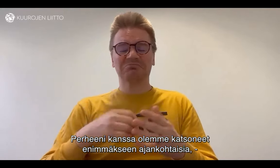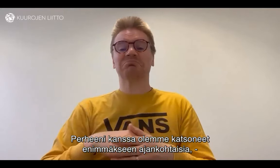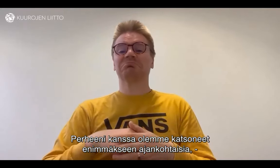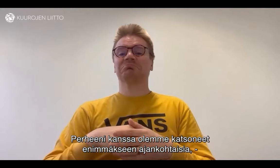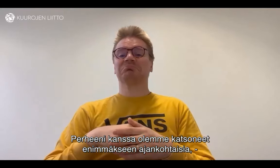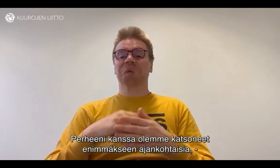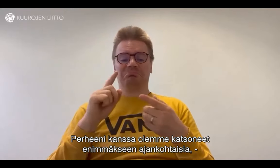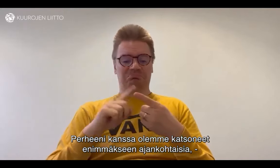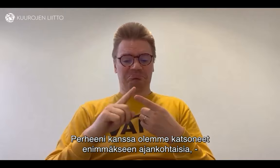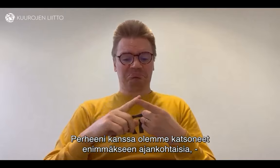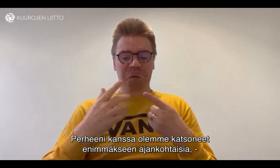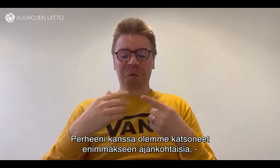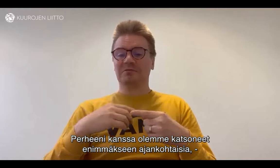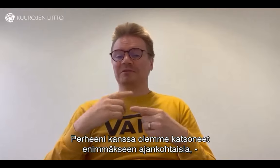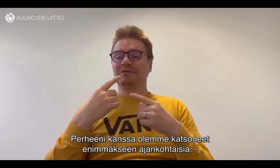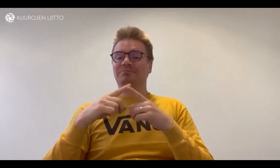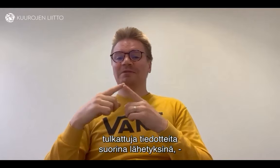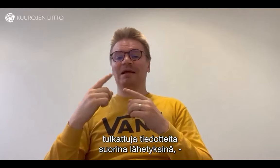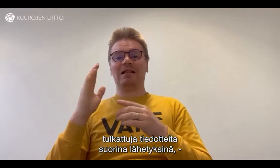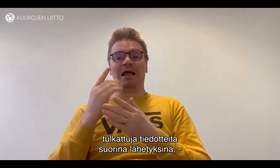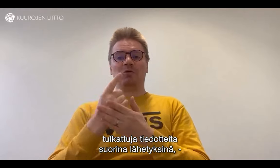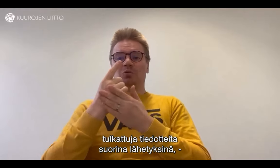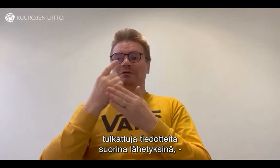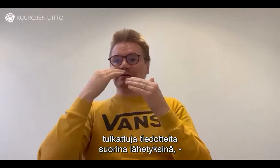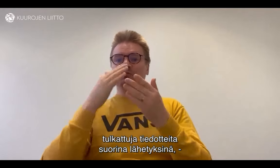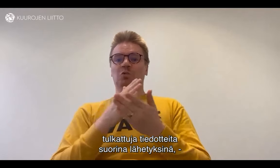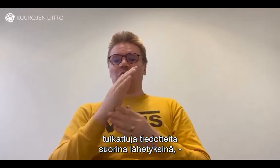Perheeni kanssa olemme katsoneet enimmäkseen ajankohtaisia,